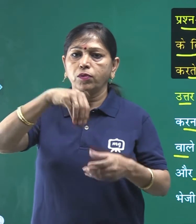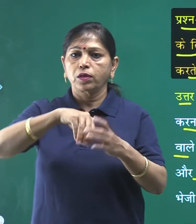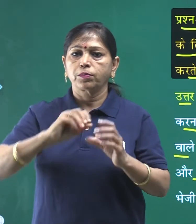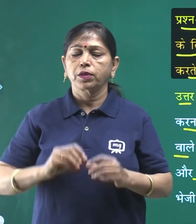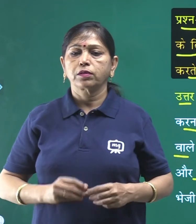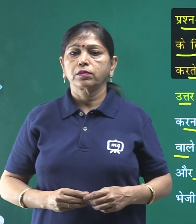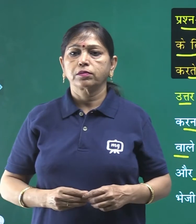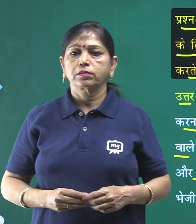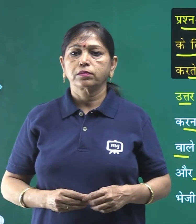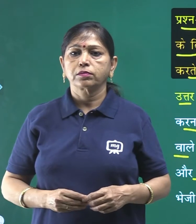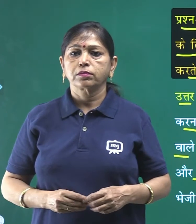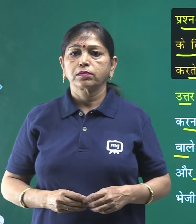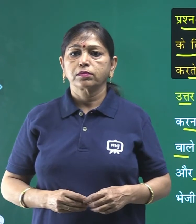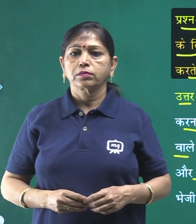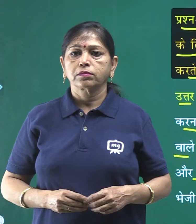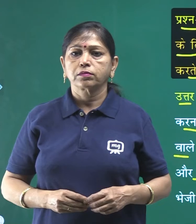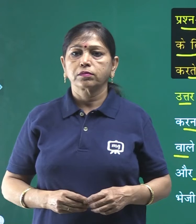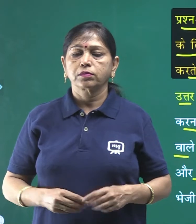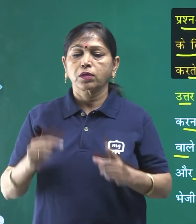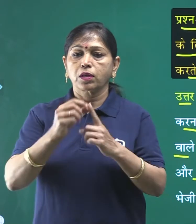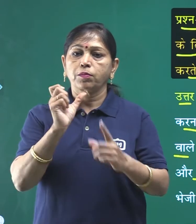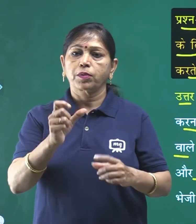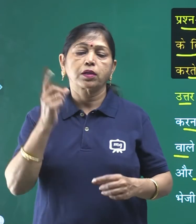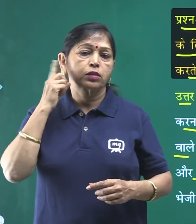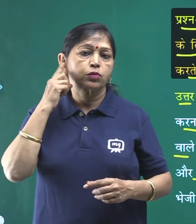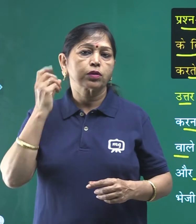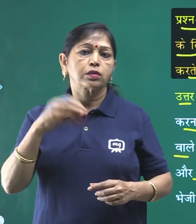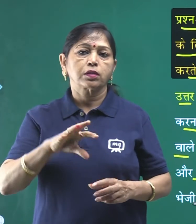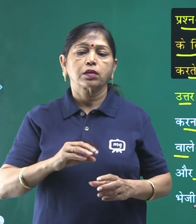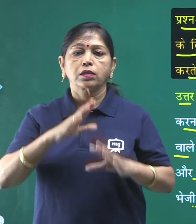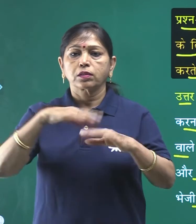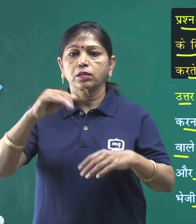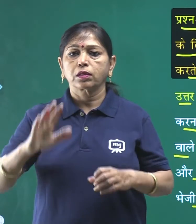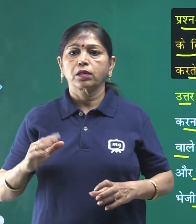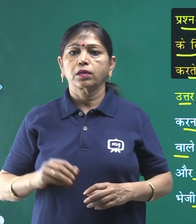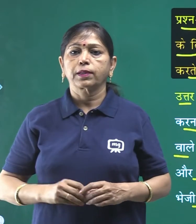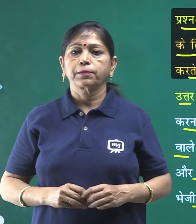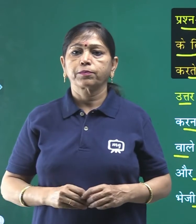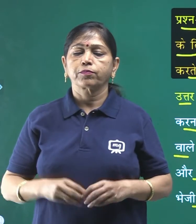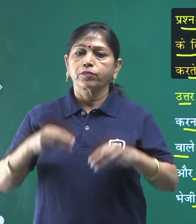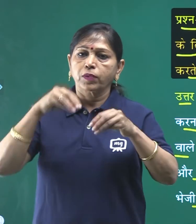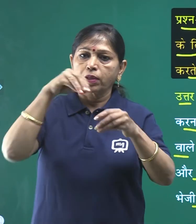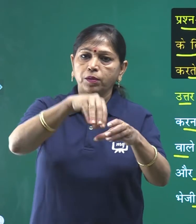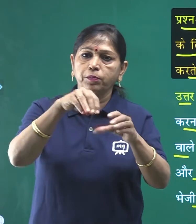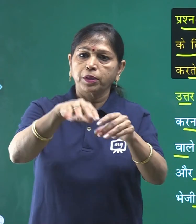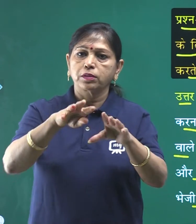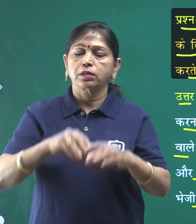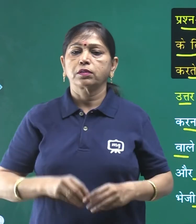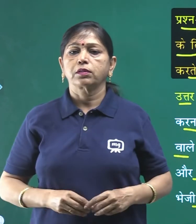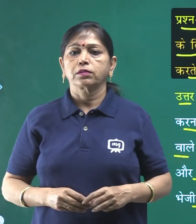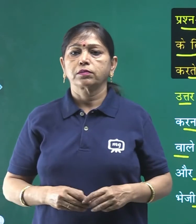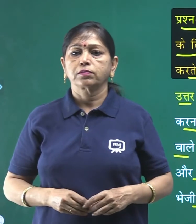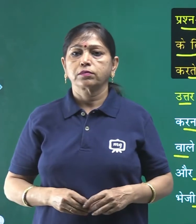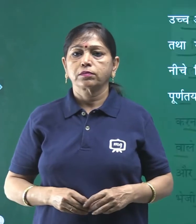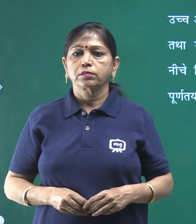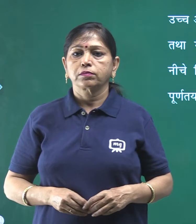पराध्वनि तरंगे भेजी जाती है।